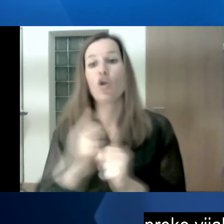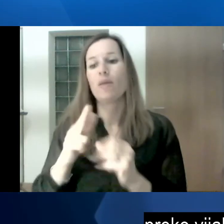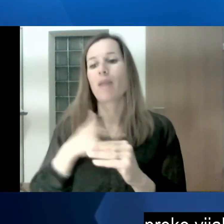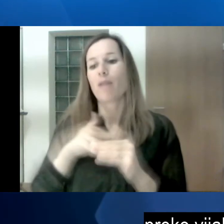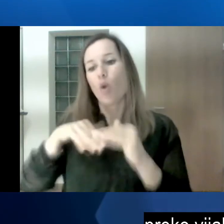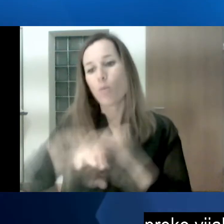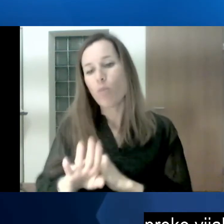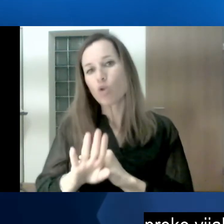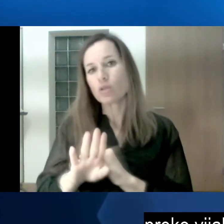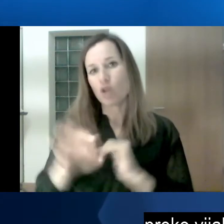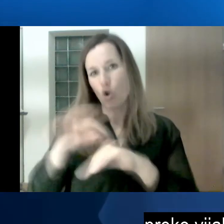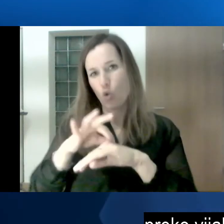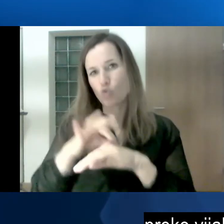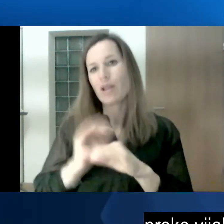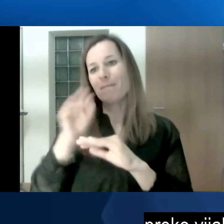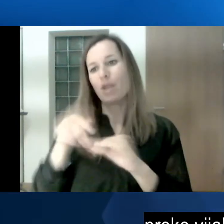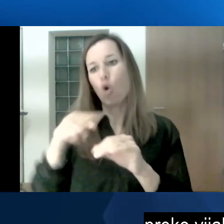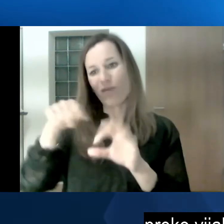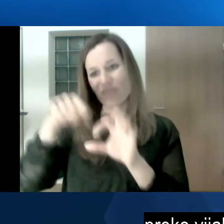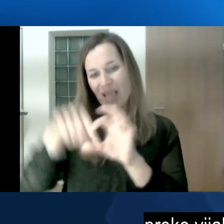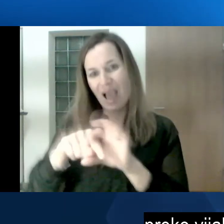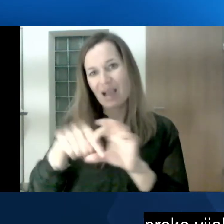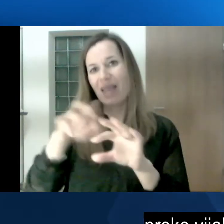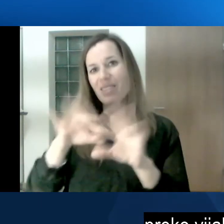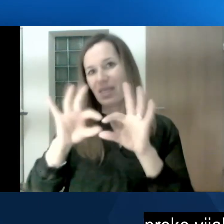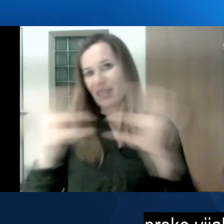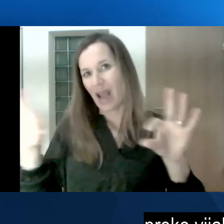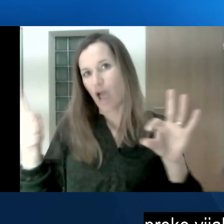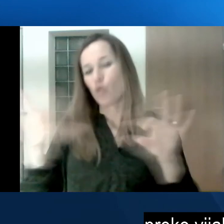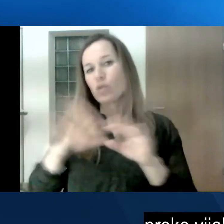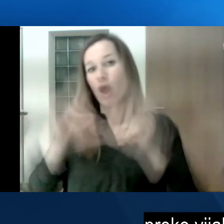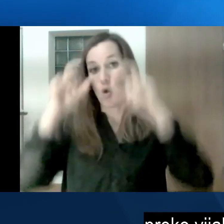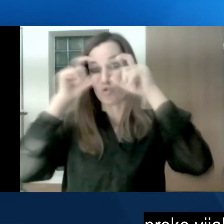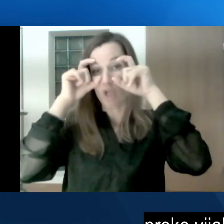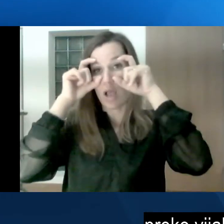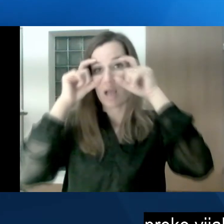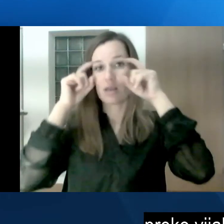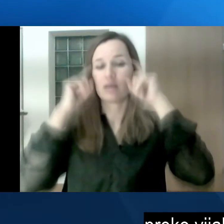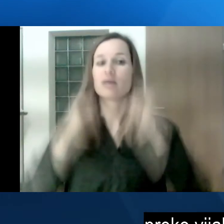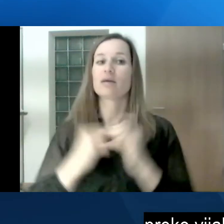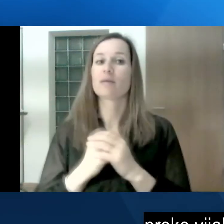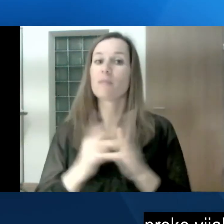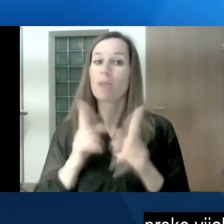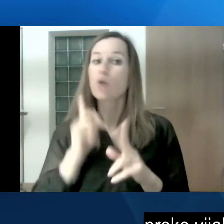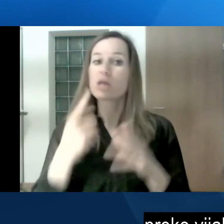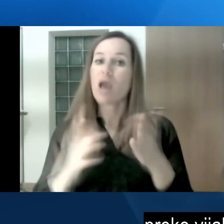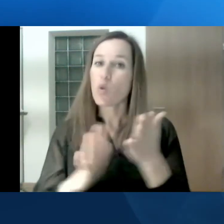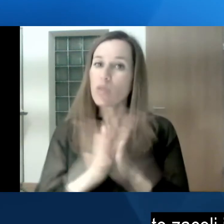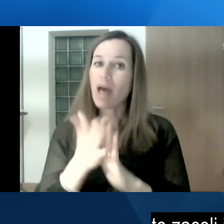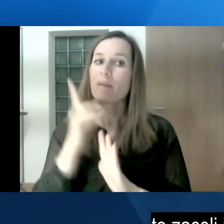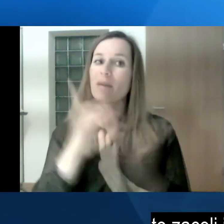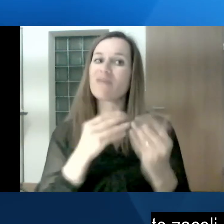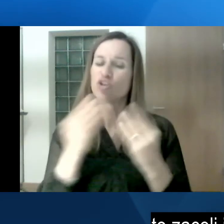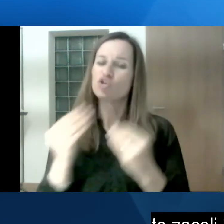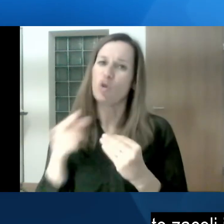vijaka, na traku, na očalih, lahko se kaj vname, ampak večinoma se to vse